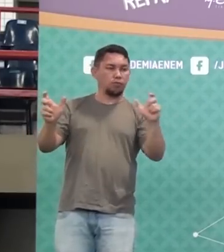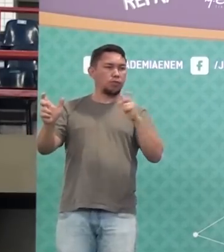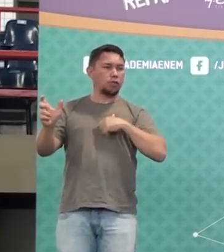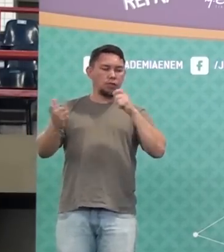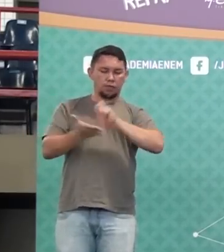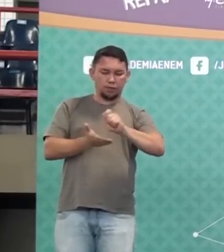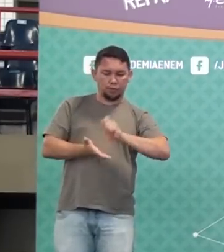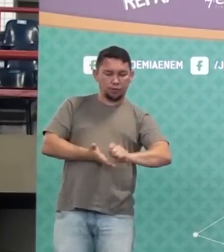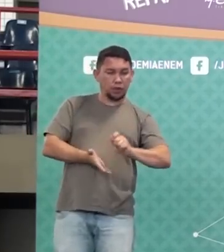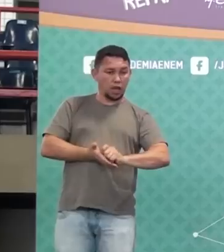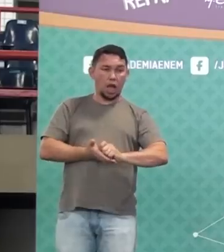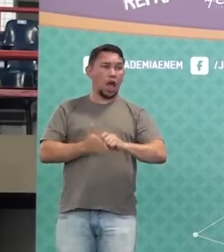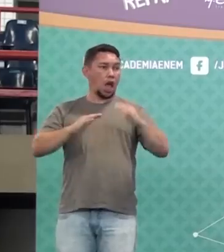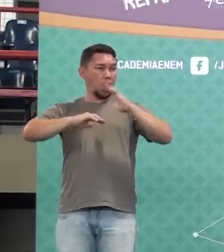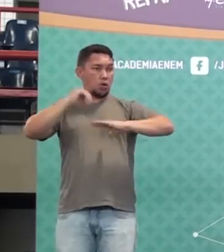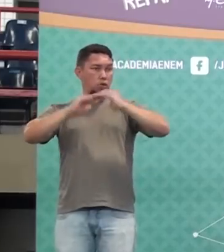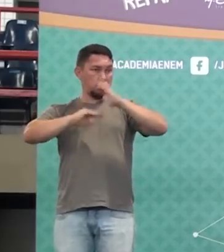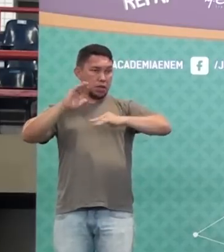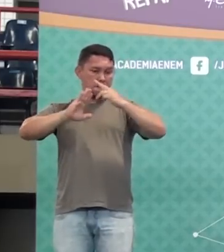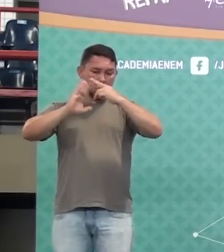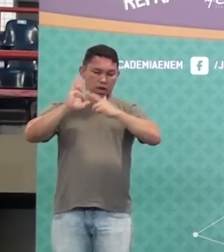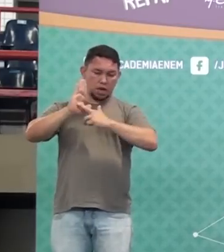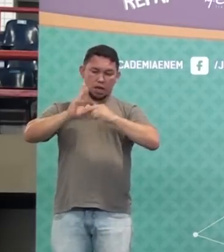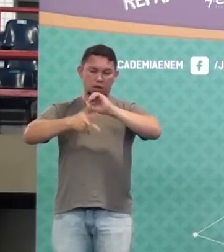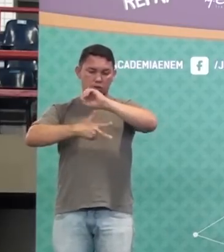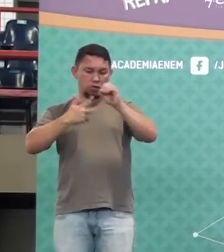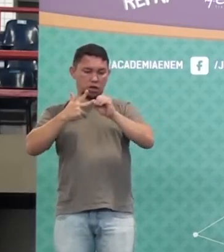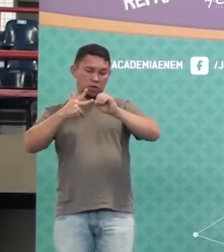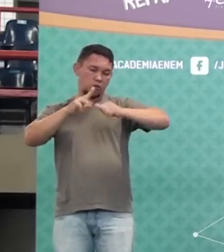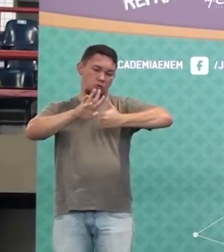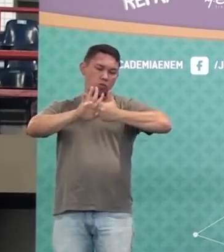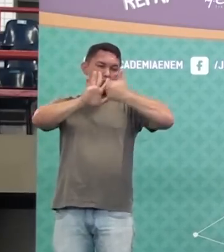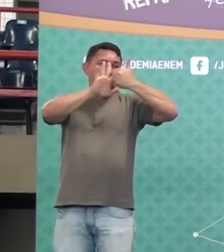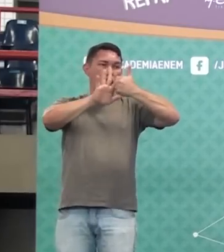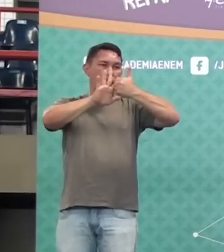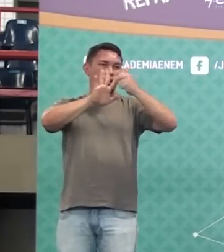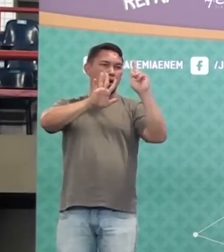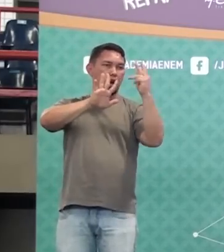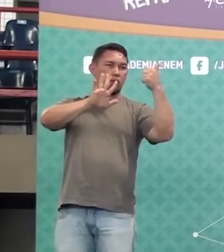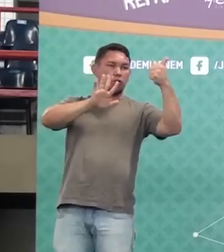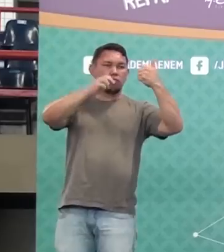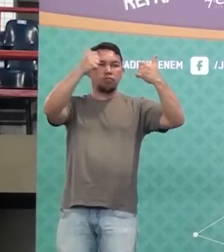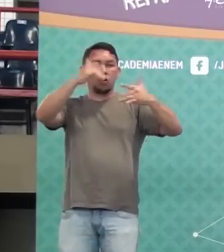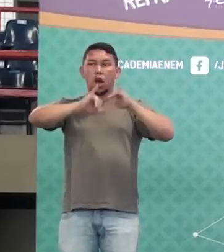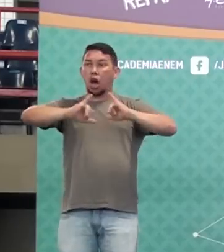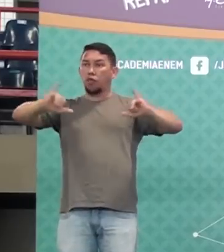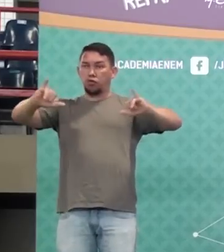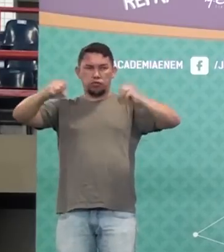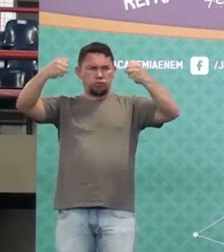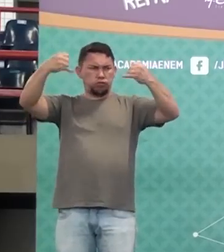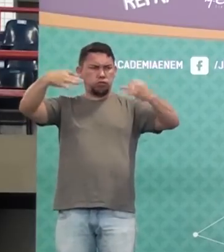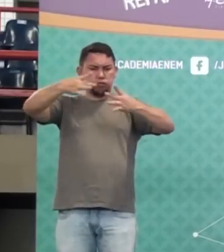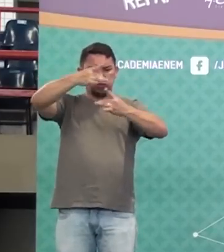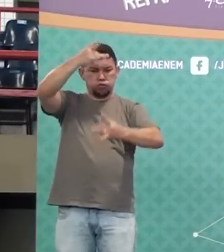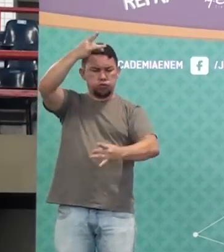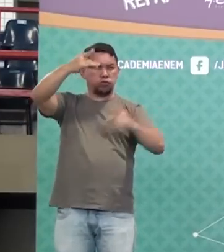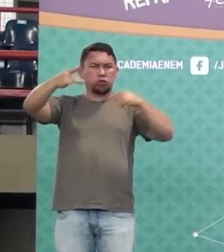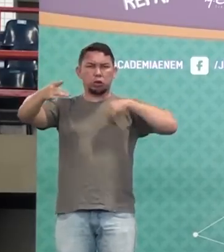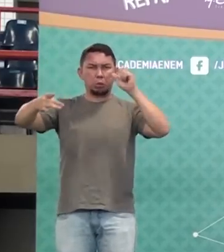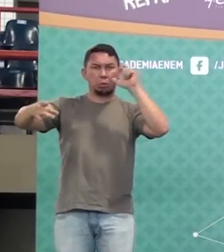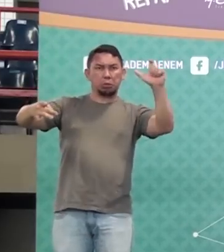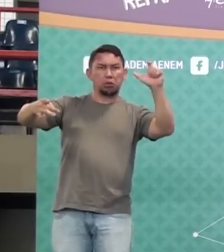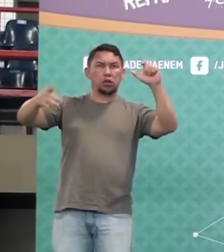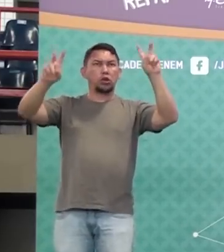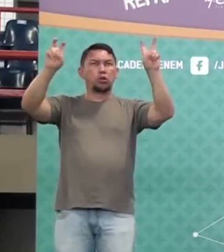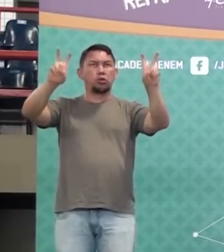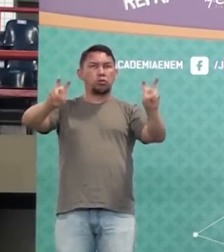E eu gostaria que vocês ficassem ligados nas informações que nós iremos passar,